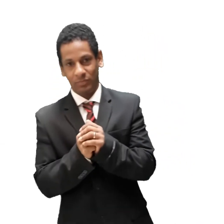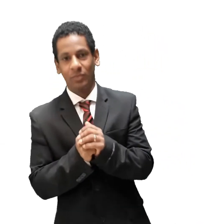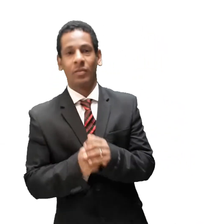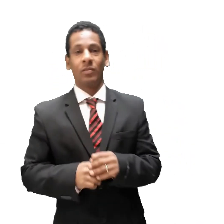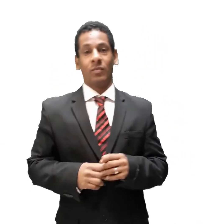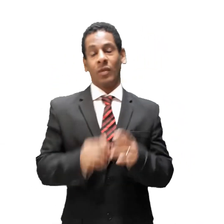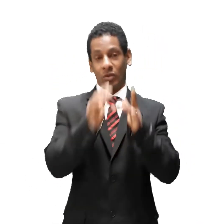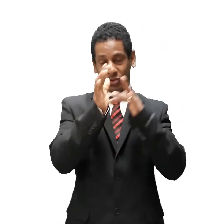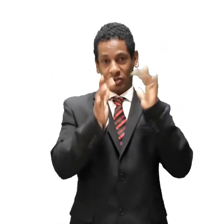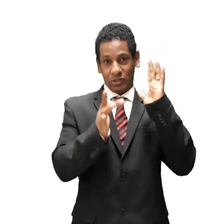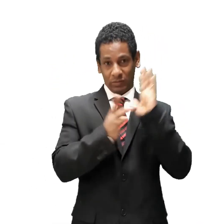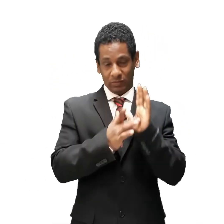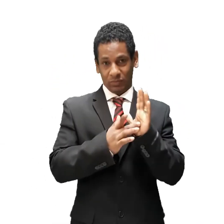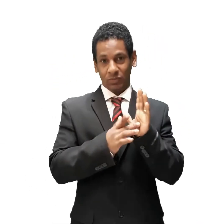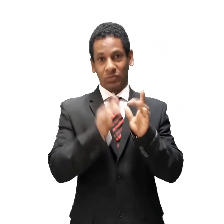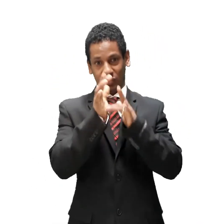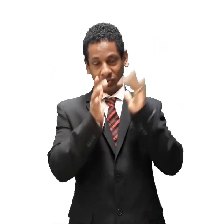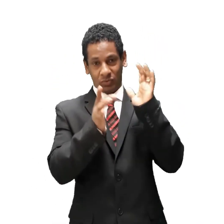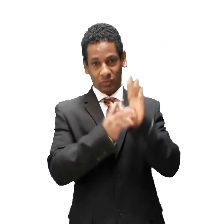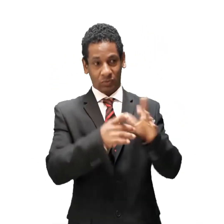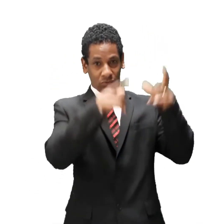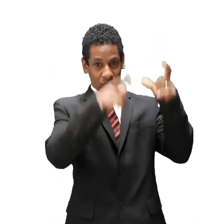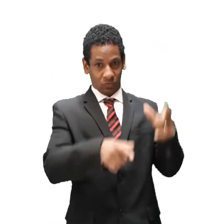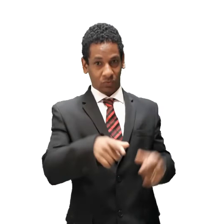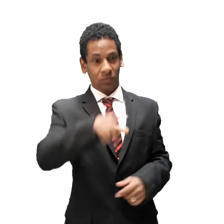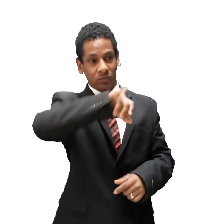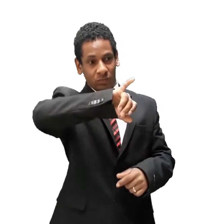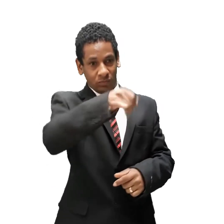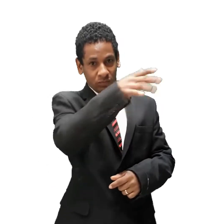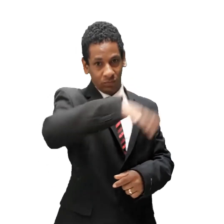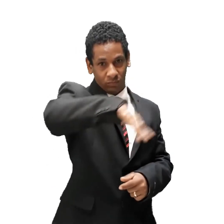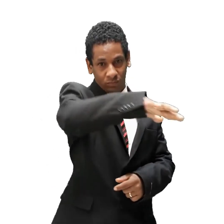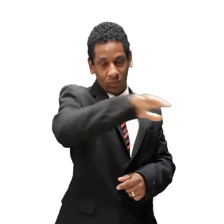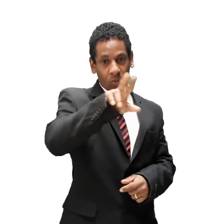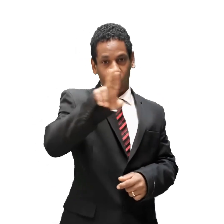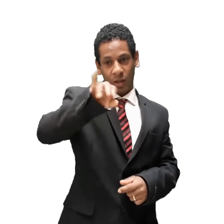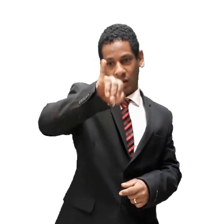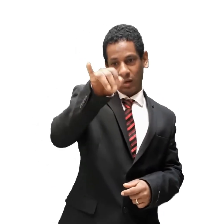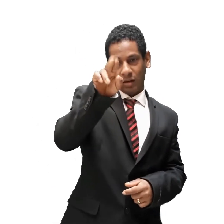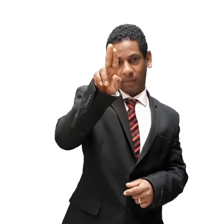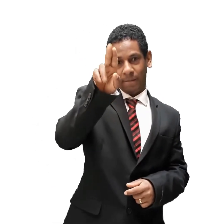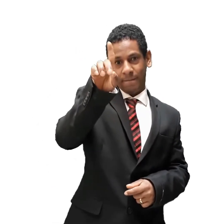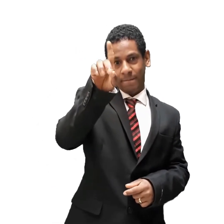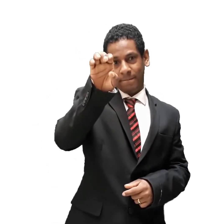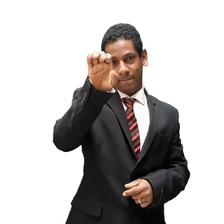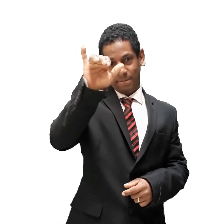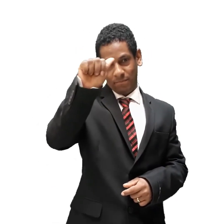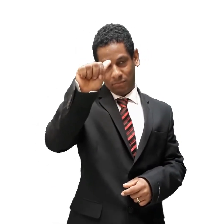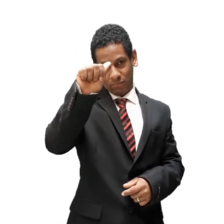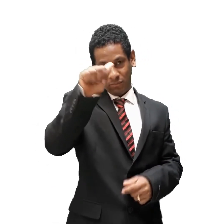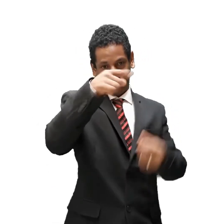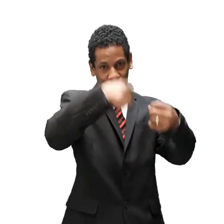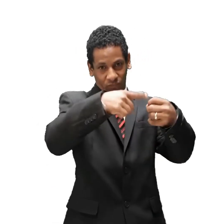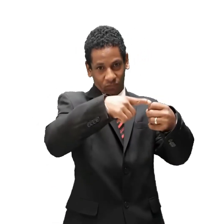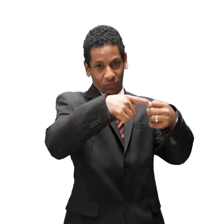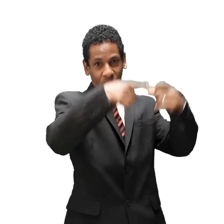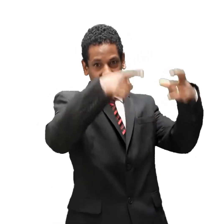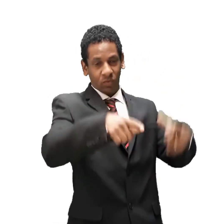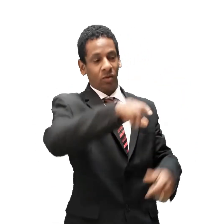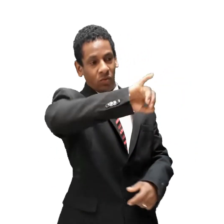a 30, que conta a história que Jesus ele estava ali em Judeia, na região